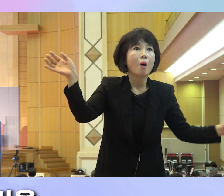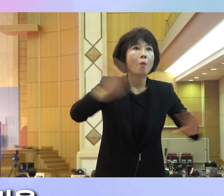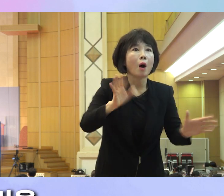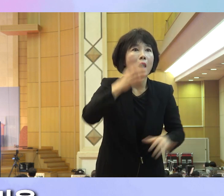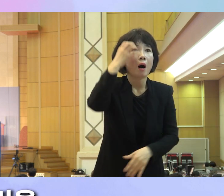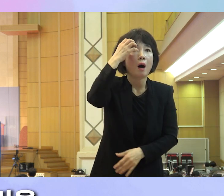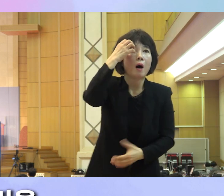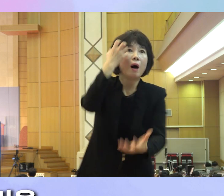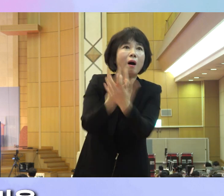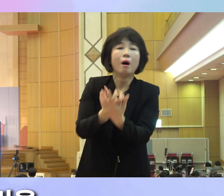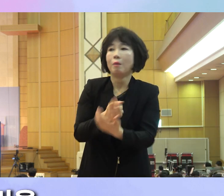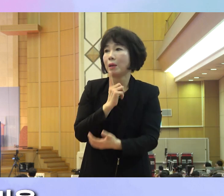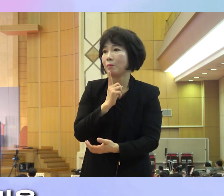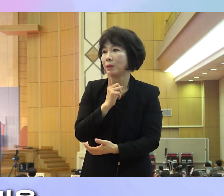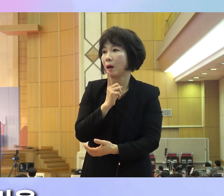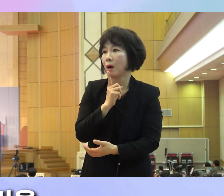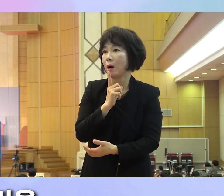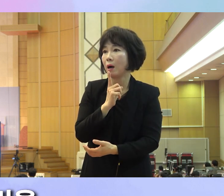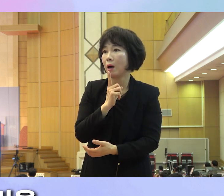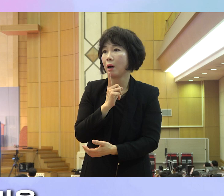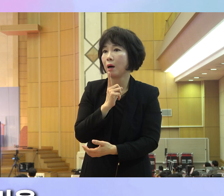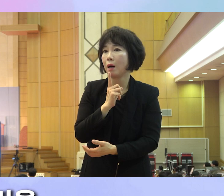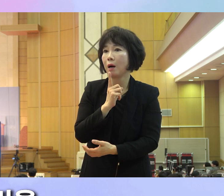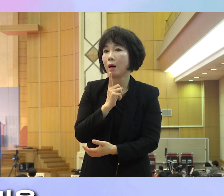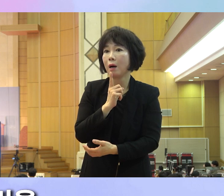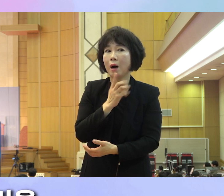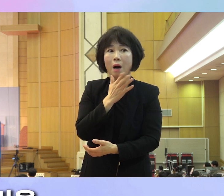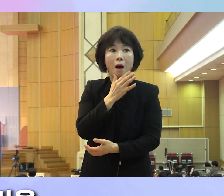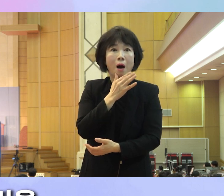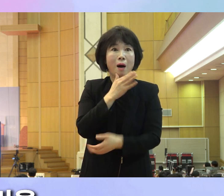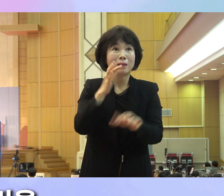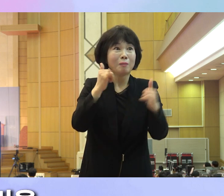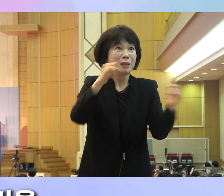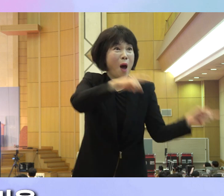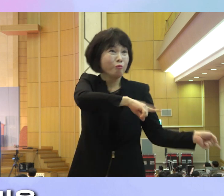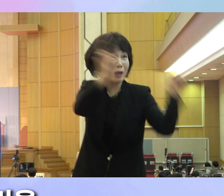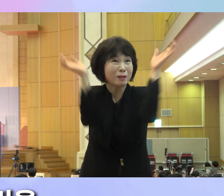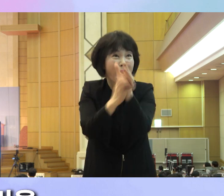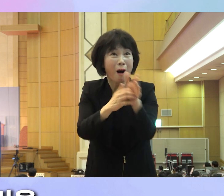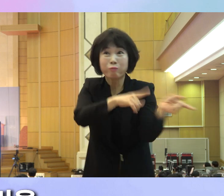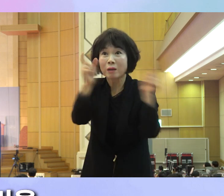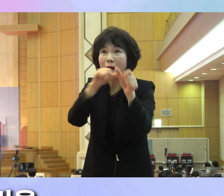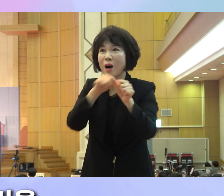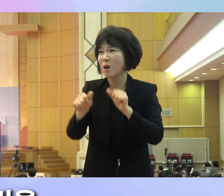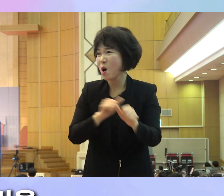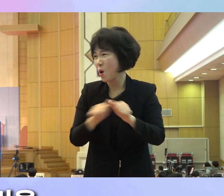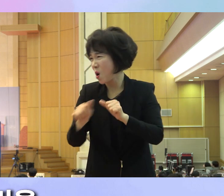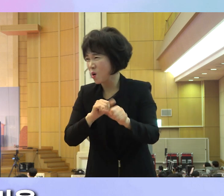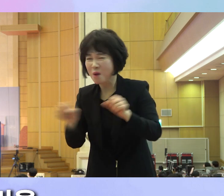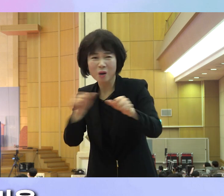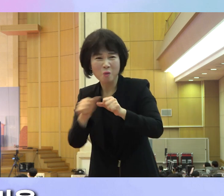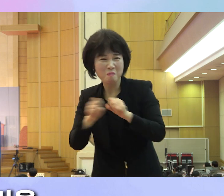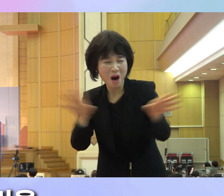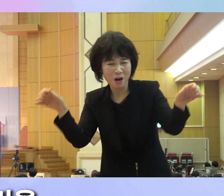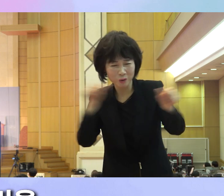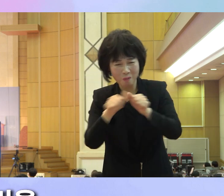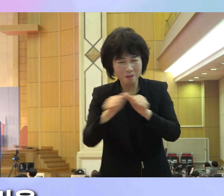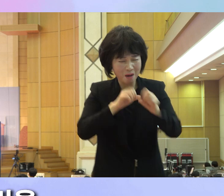성에 들어가서 수많은 사람들에게 보였느니라. 살아났다고 하니까 사람들이 몰려들기